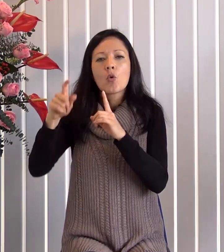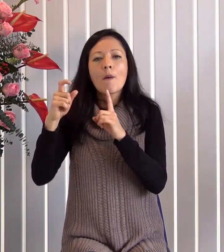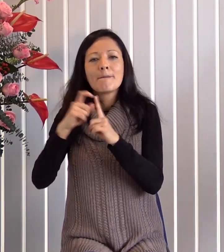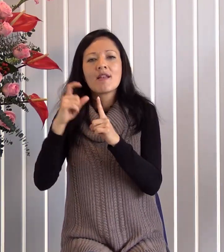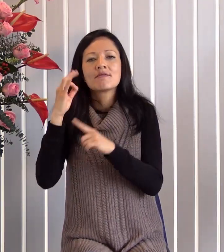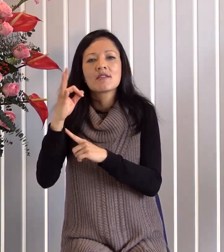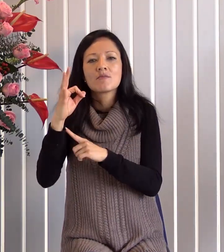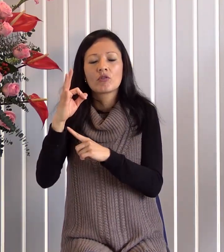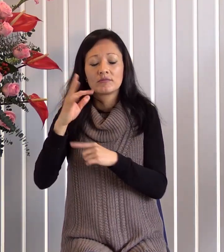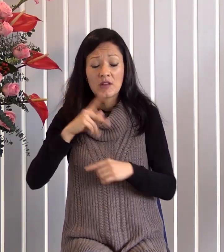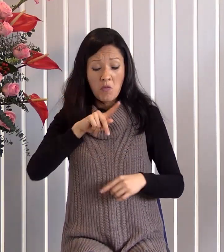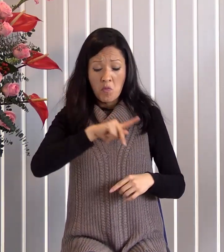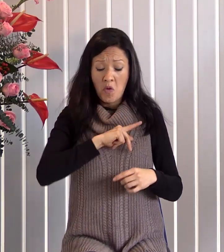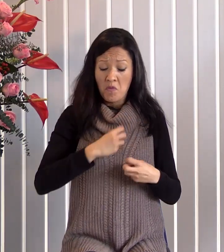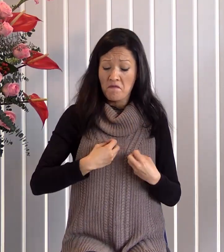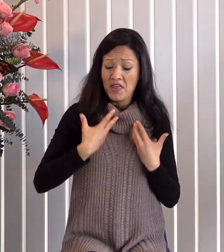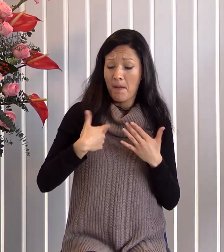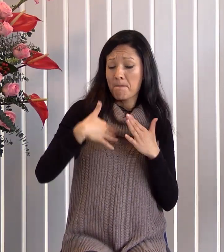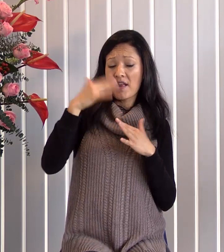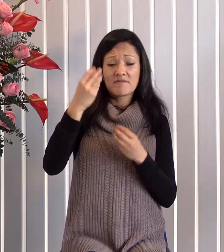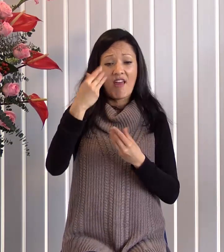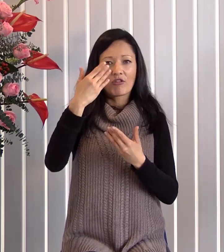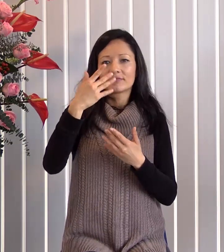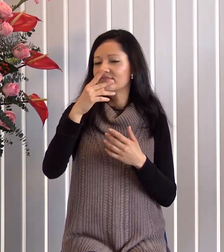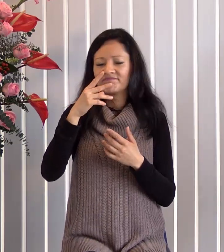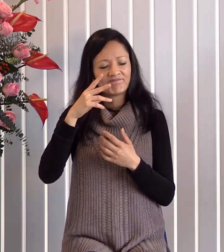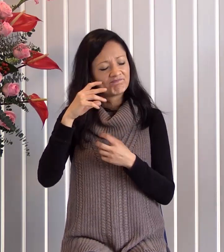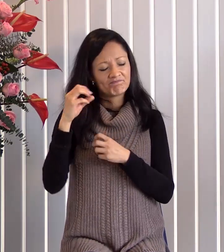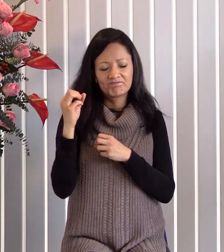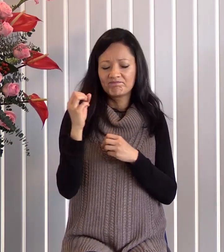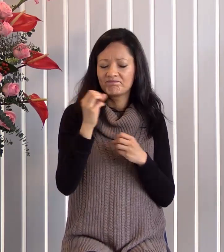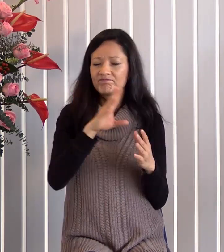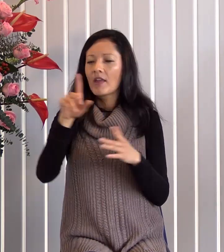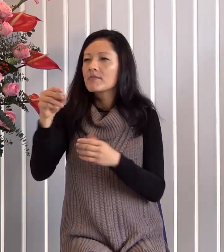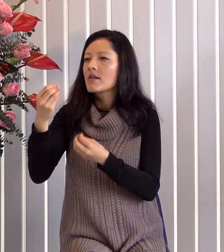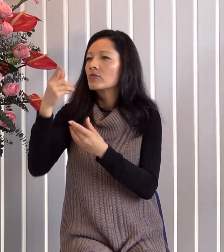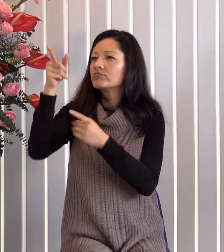no estimaron su vida ni aún hasta la muerte.